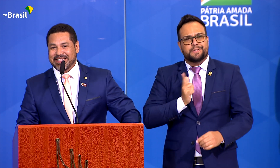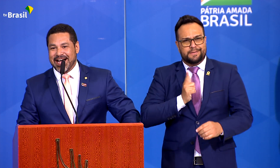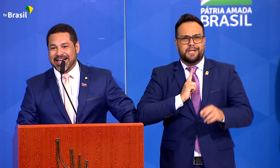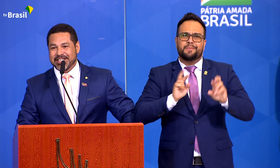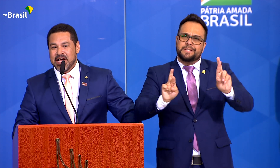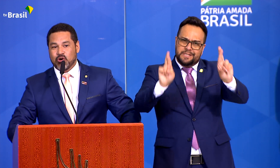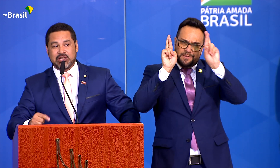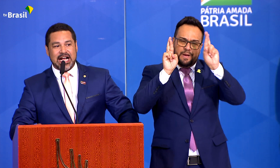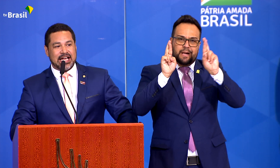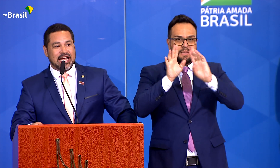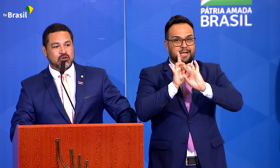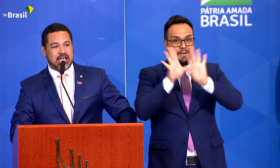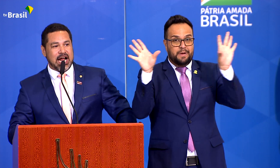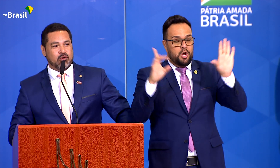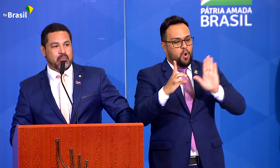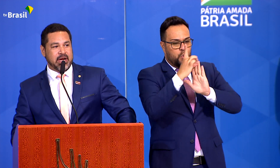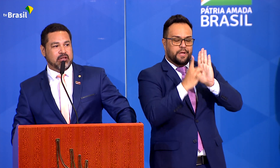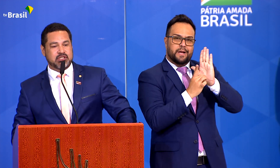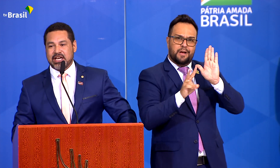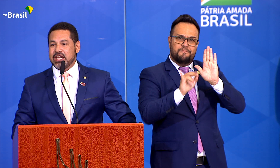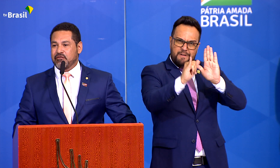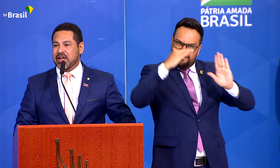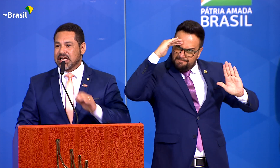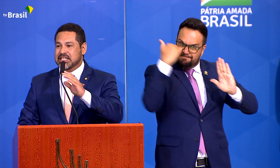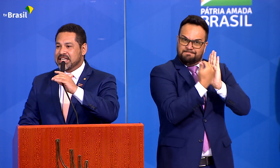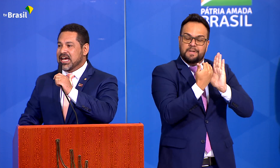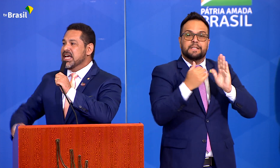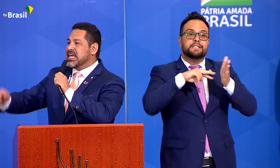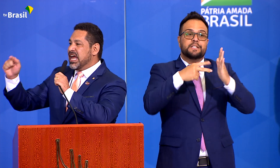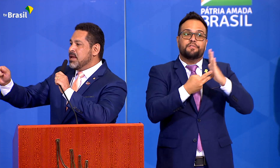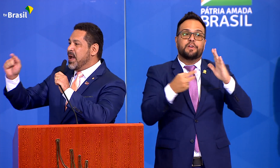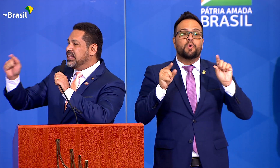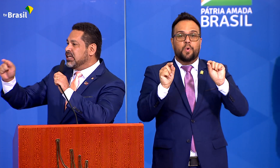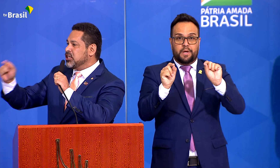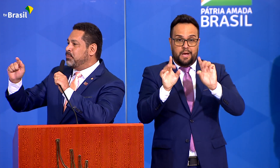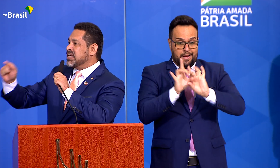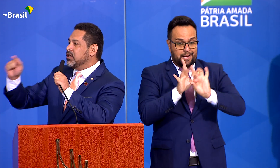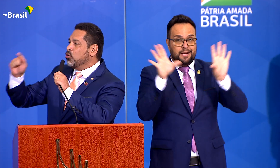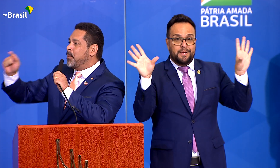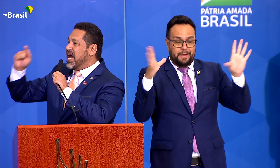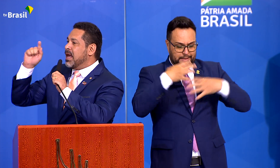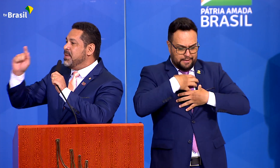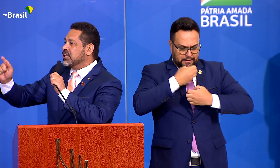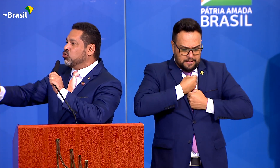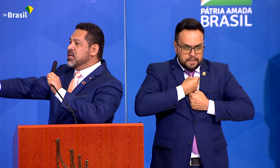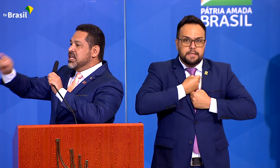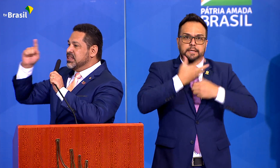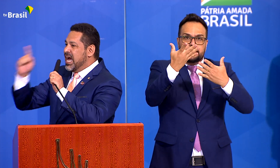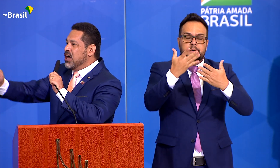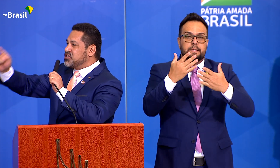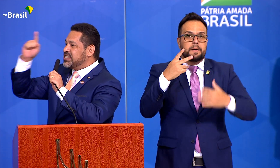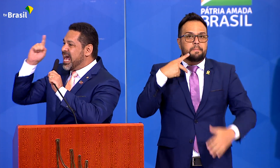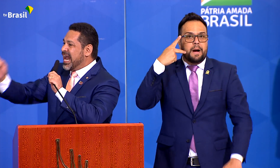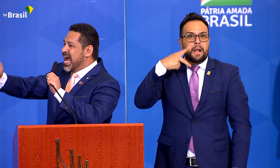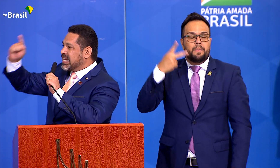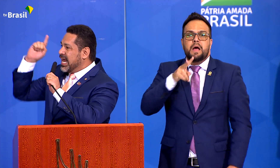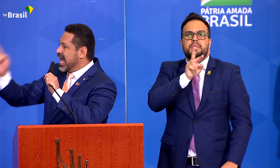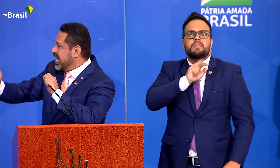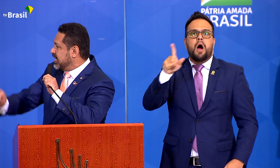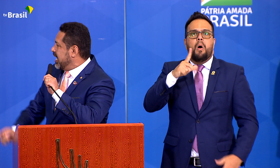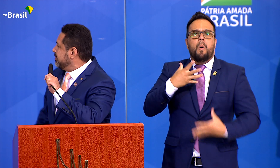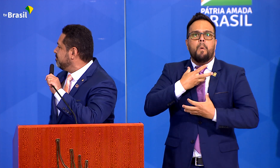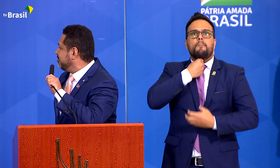Esperança na Liberdade o decreto será cumprido significa dizer que a liberdade de expressão do Parlamento não